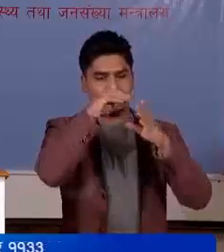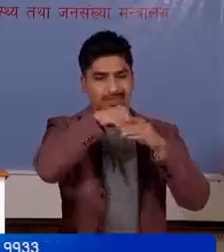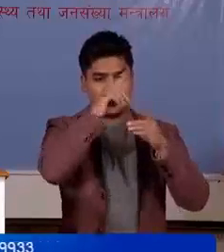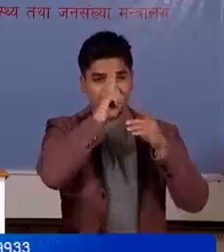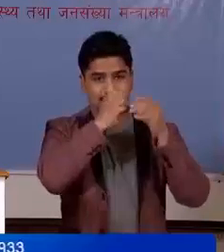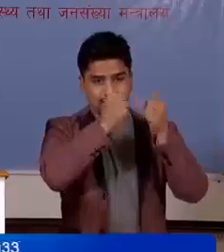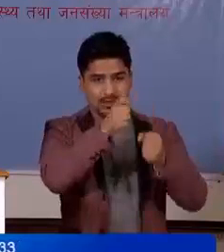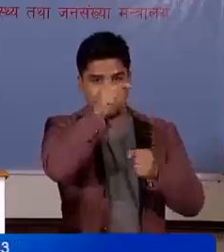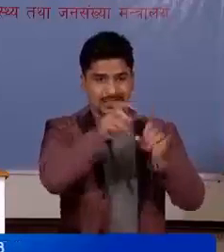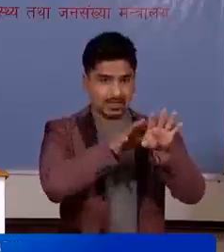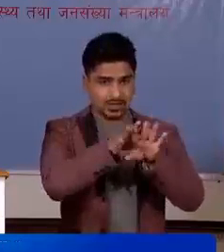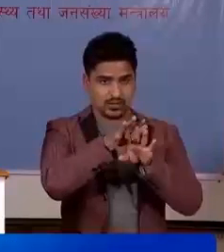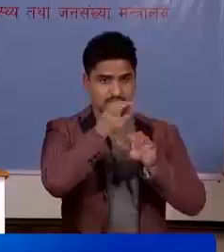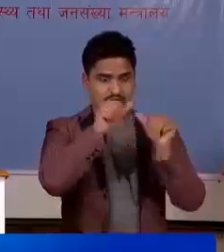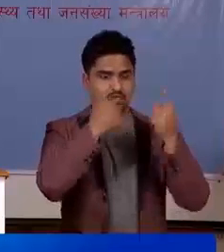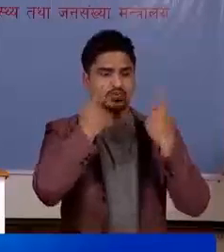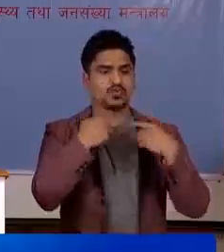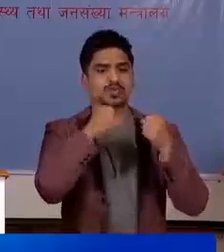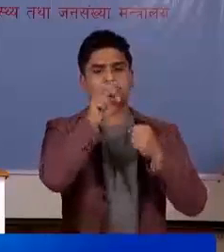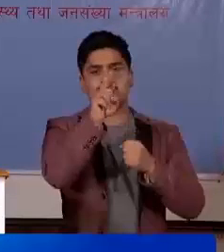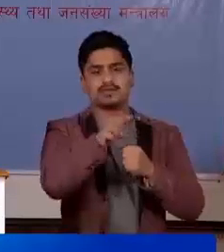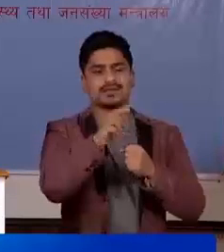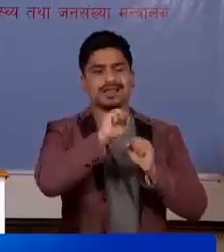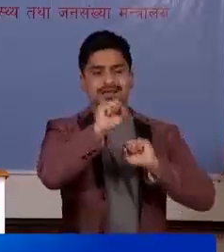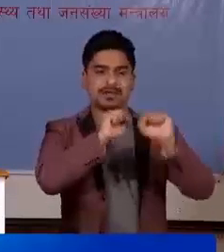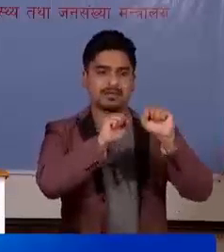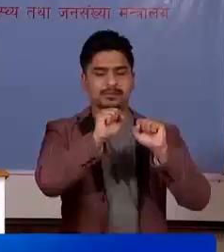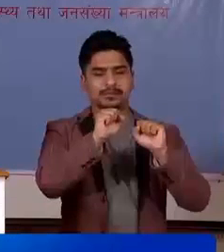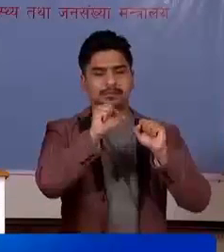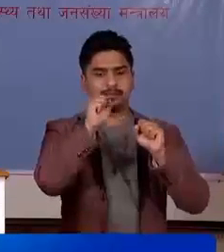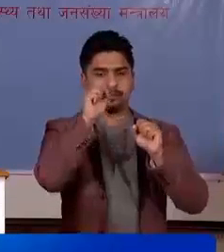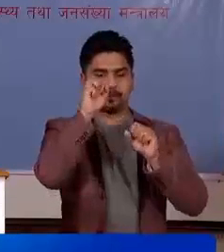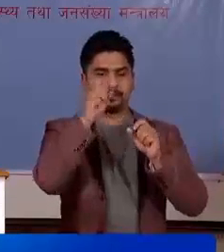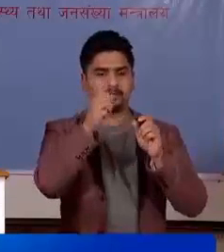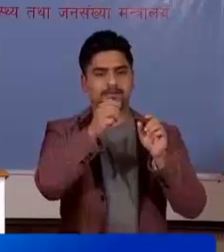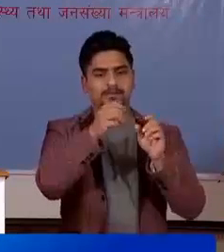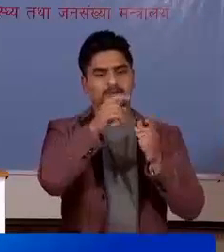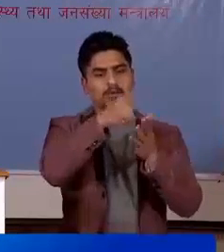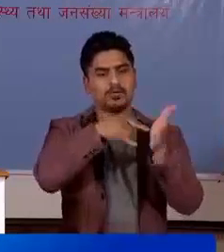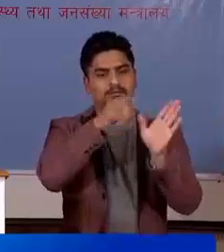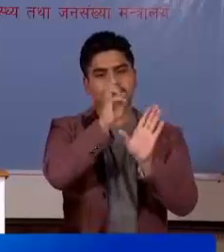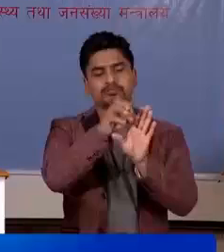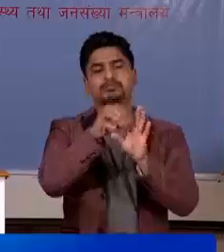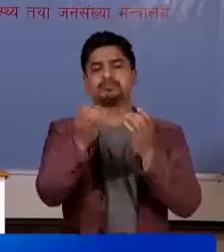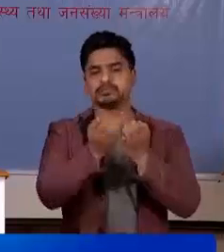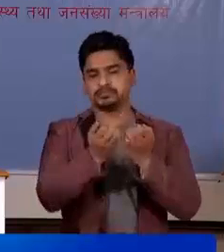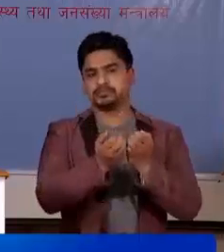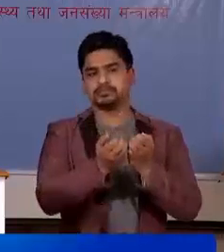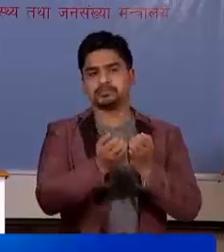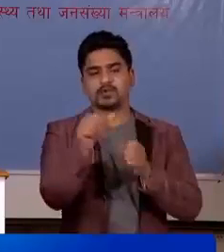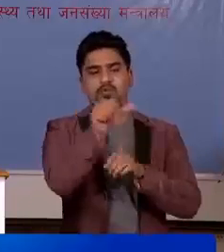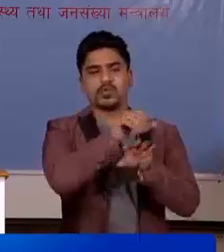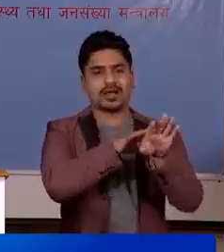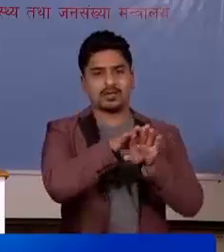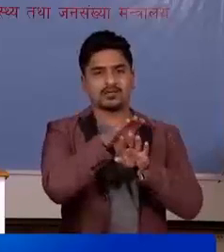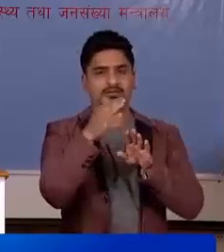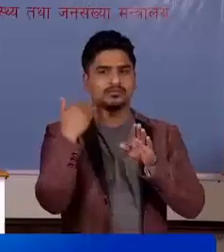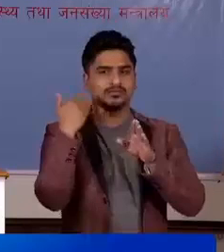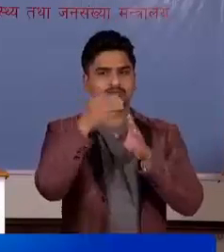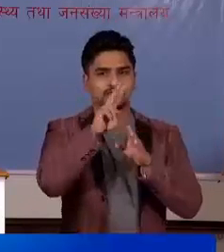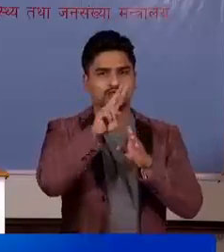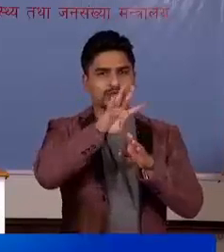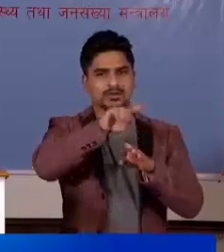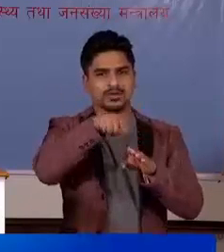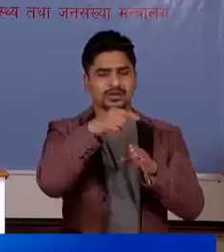बशनु भएका बेक्ति अरू जशको स्वास्ते इस्थिती आफईले 100 मुल्यांकन गरने बिरी बाट इंट्री गराई भएको छा उनारूको गता 24